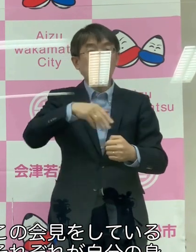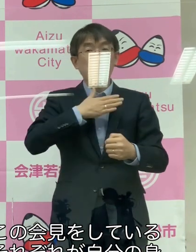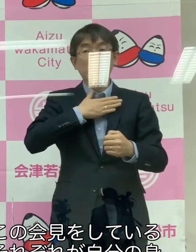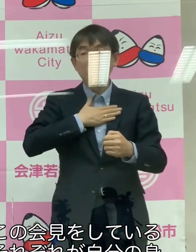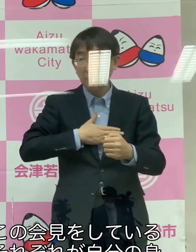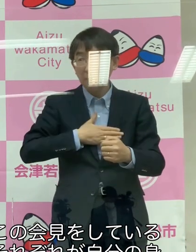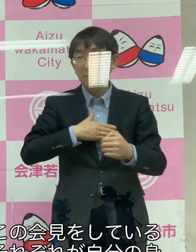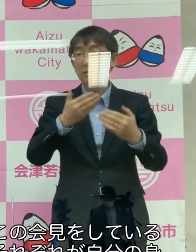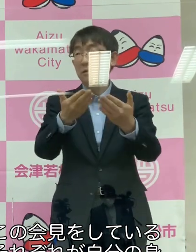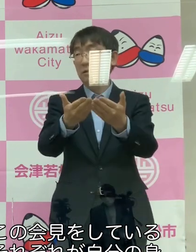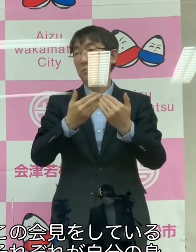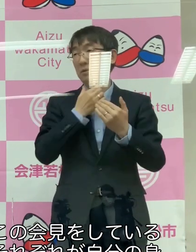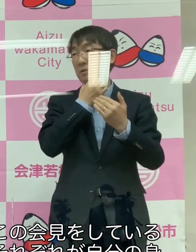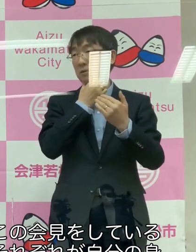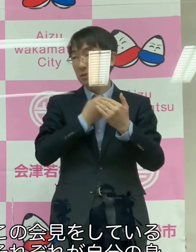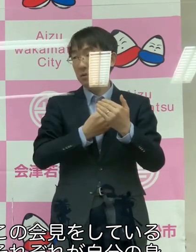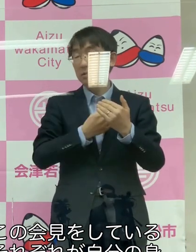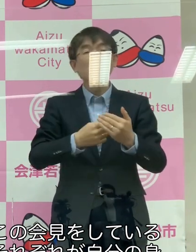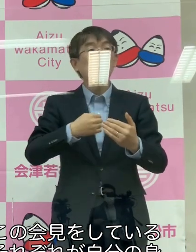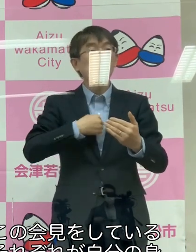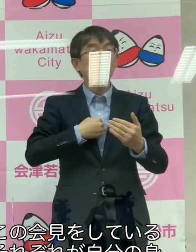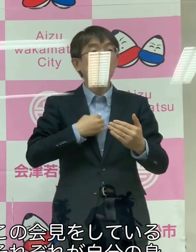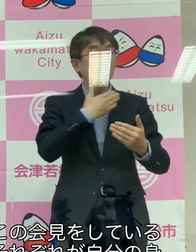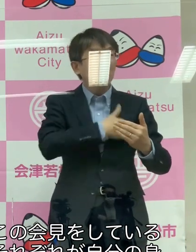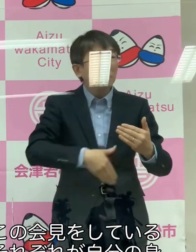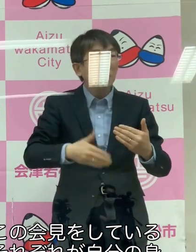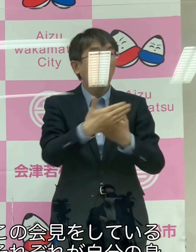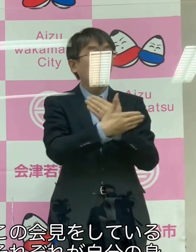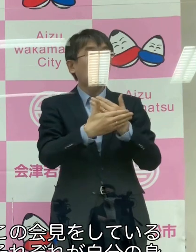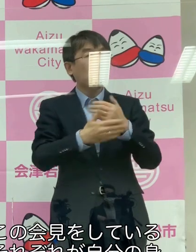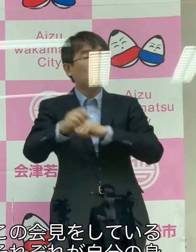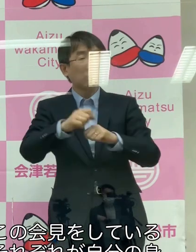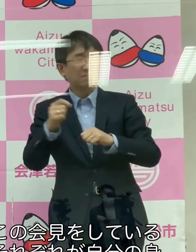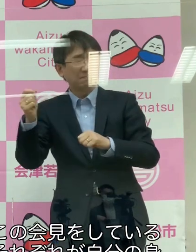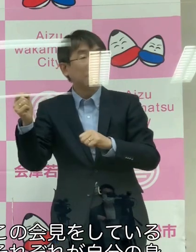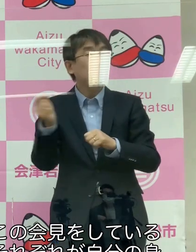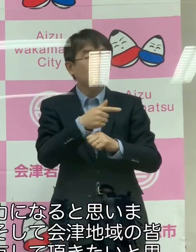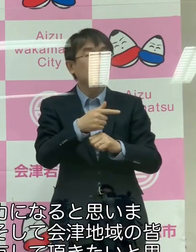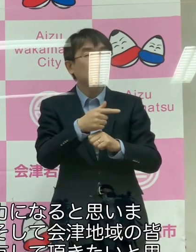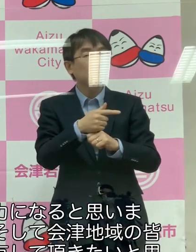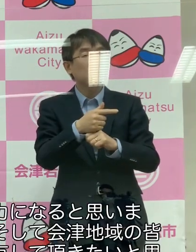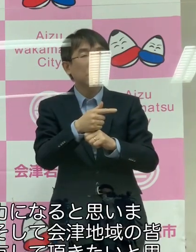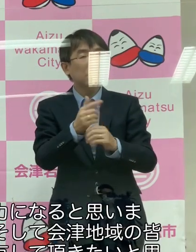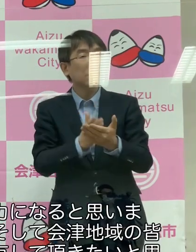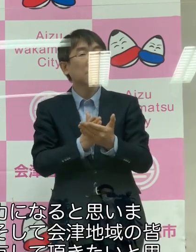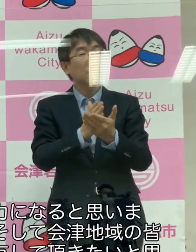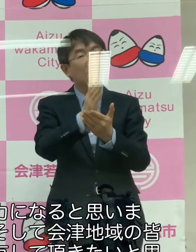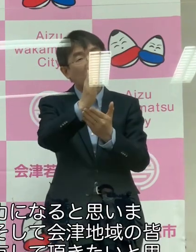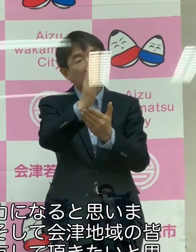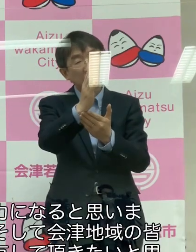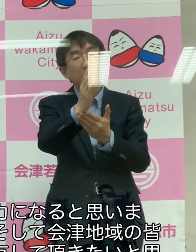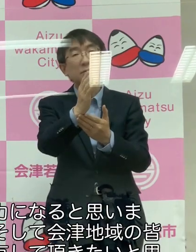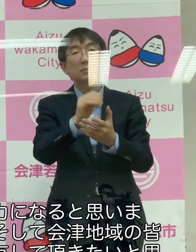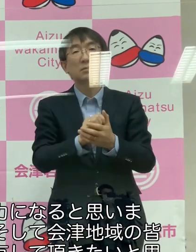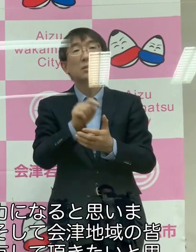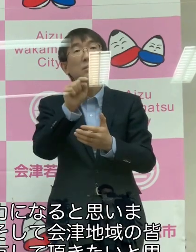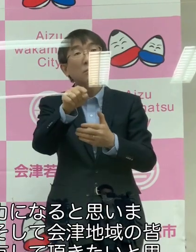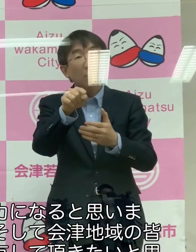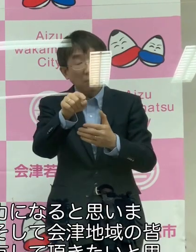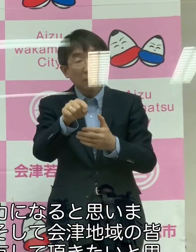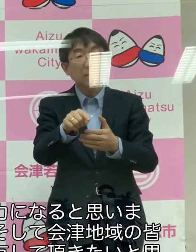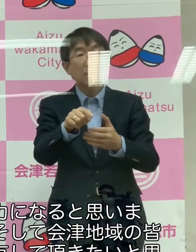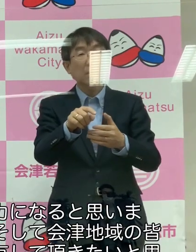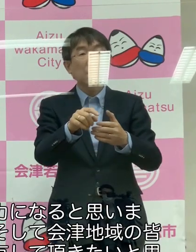が自分の身を守る行動をですね、すぐにでも始めていくことが感染拡大を止